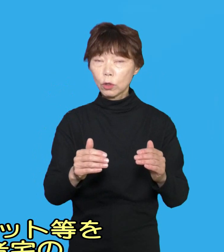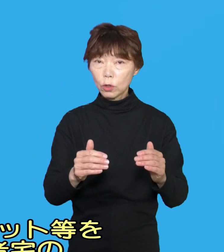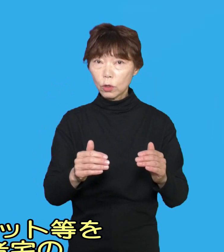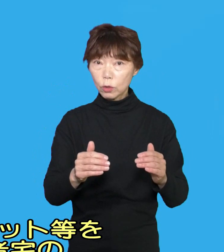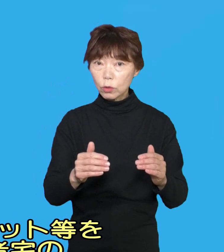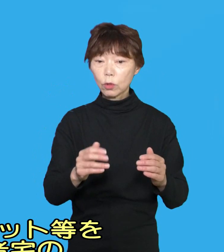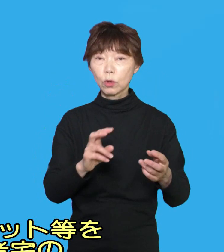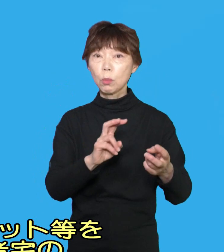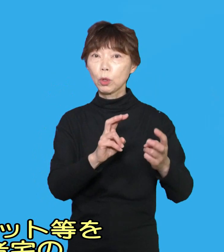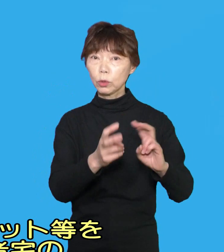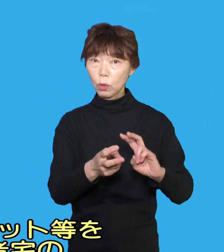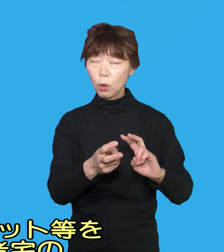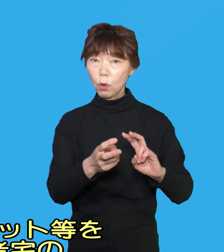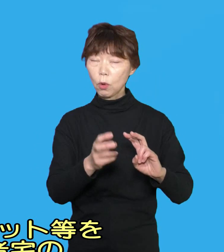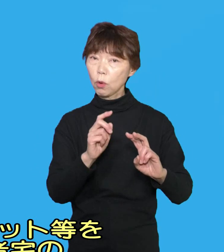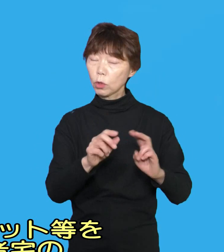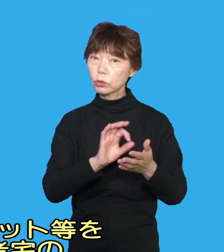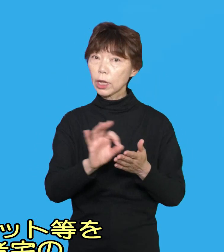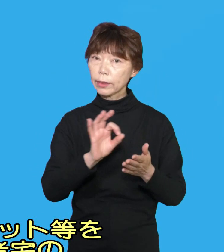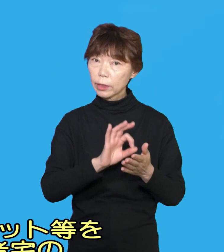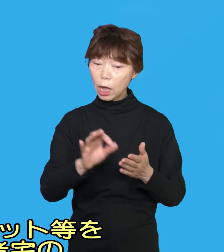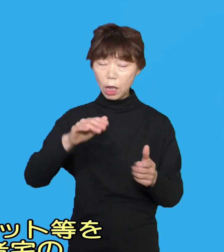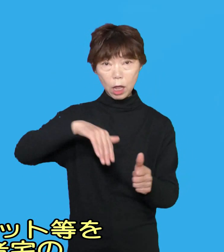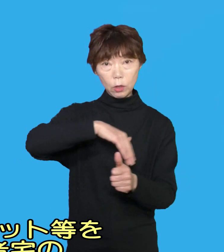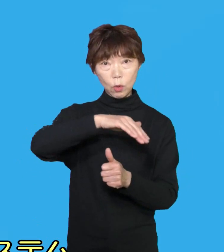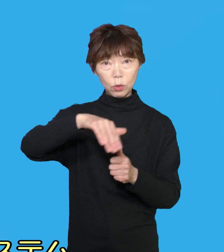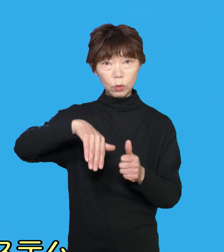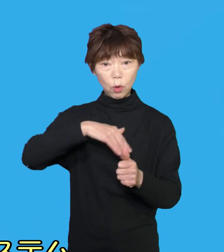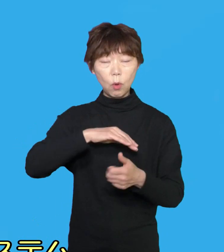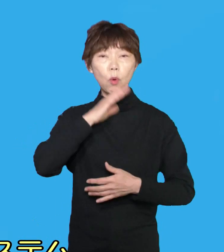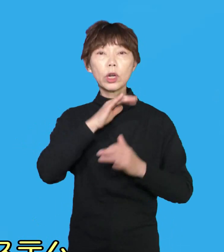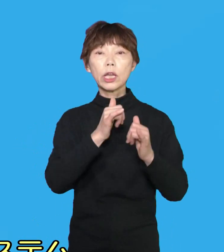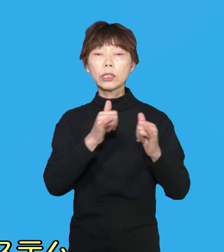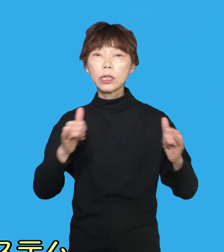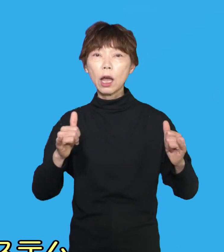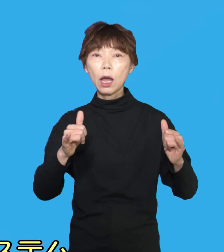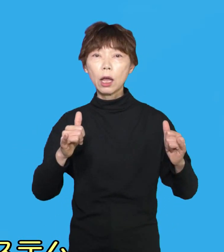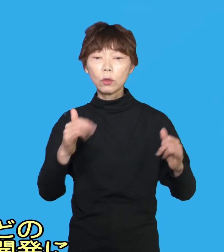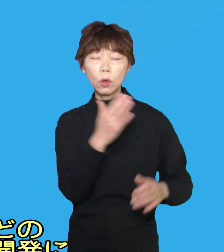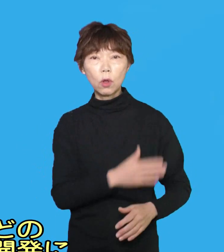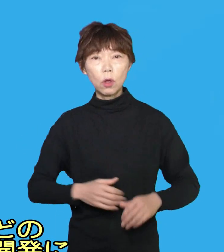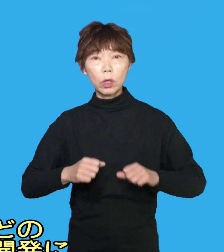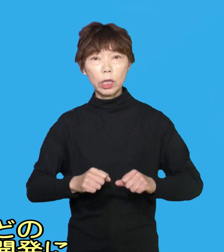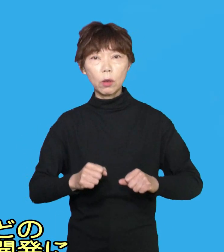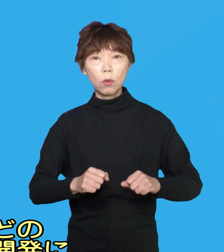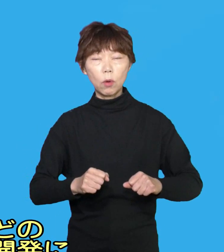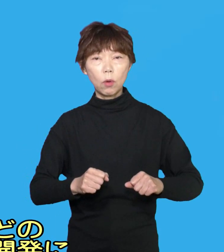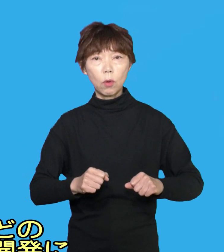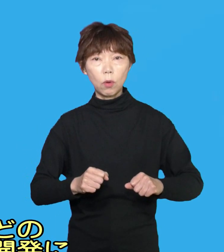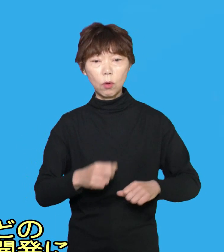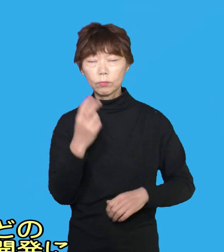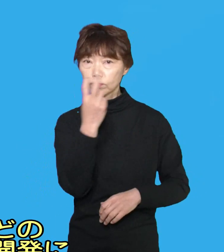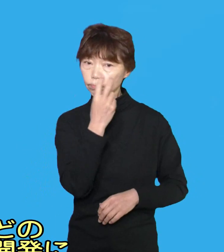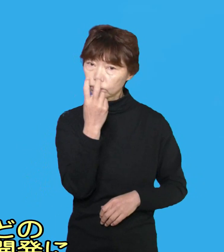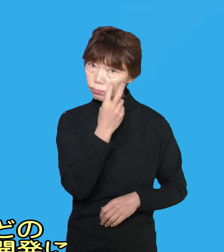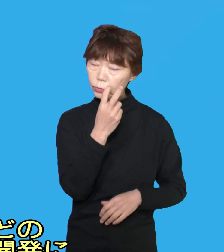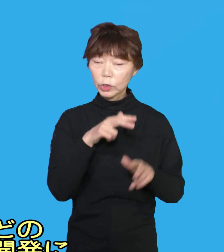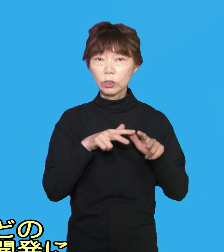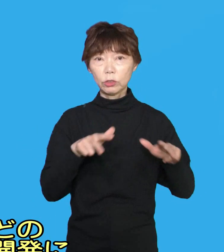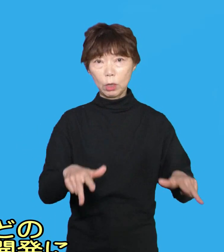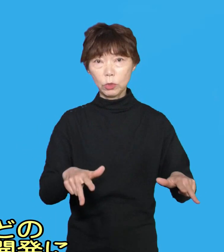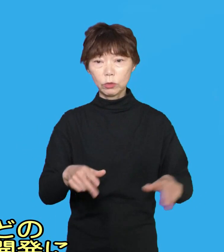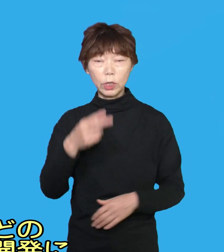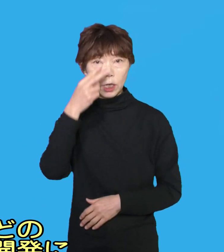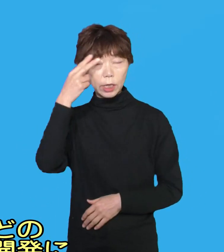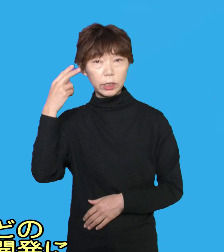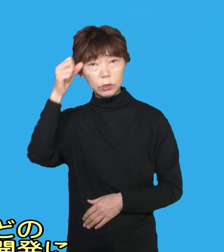した独居高齢者宅の健康状態のモニタリングシステム、そして認知症などの早期発